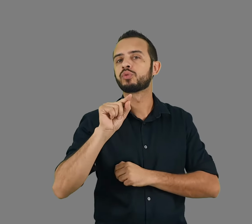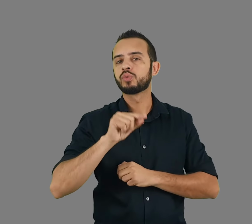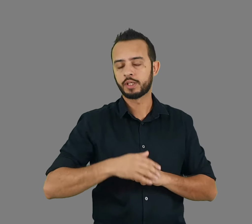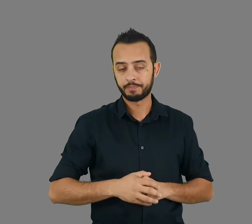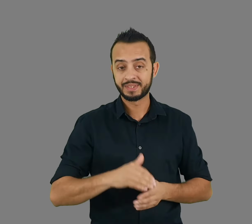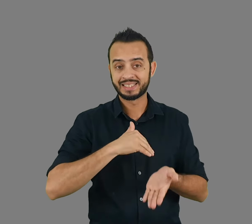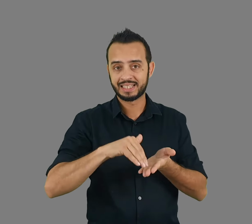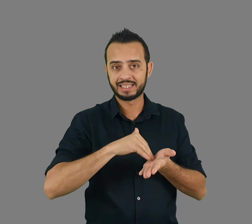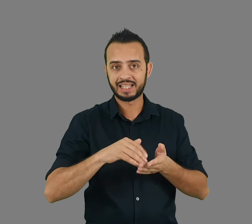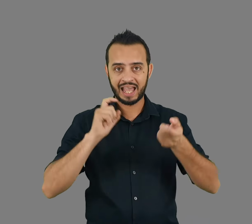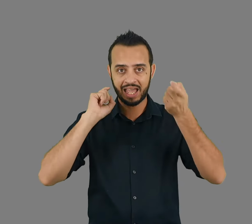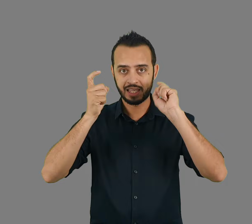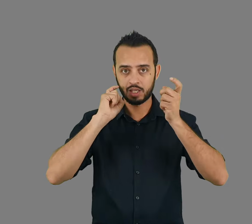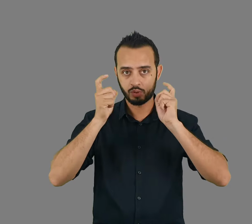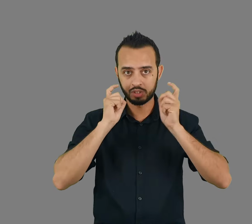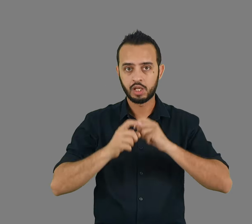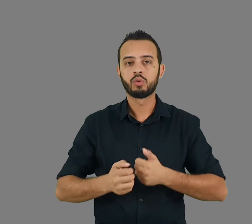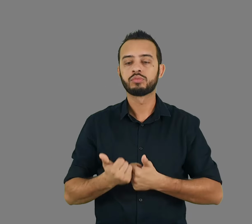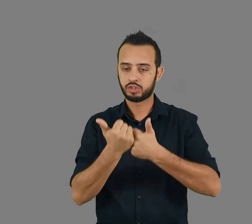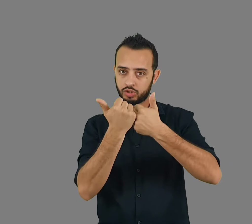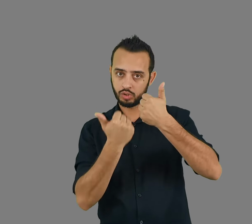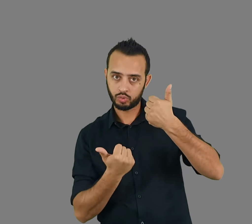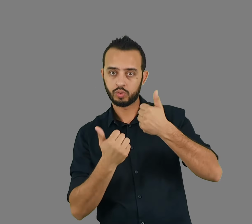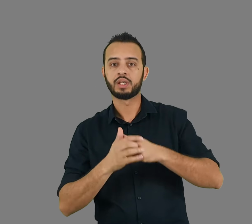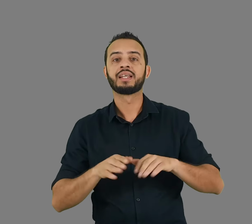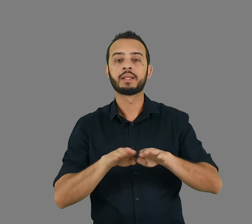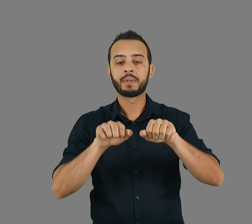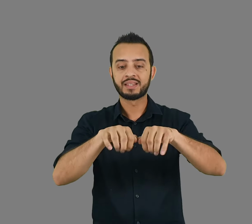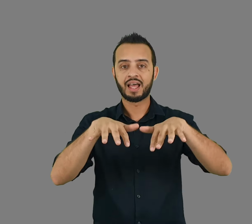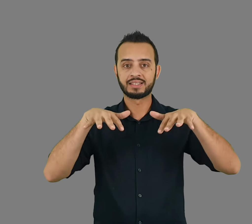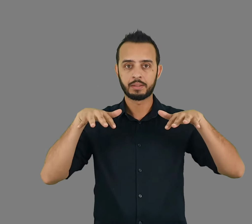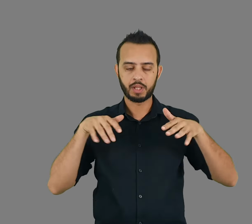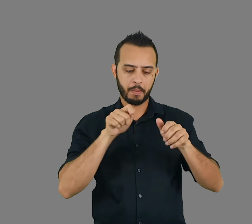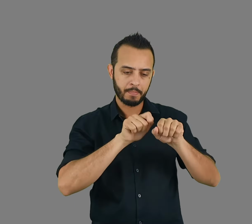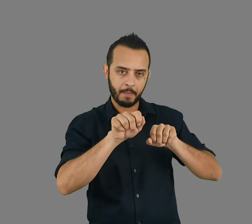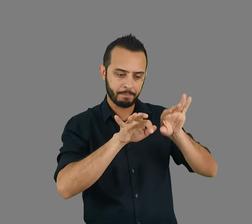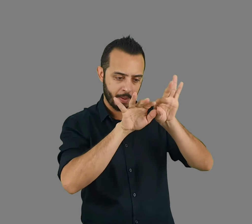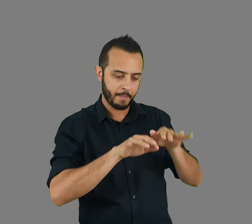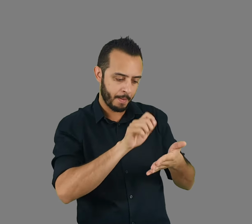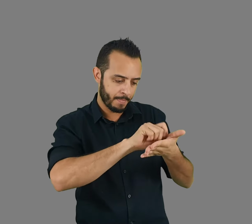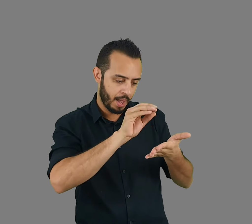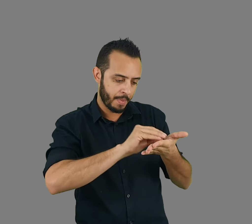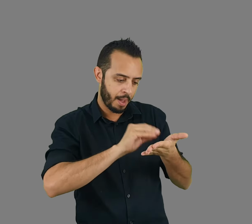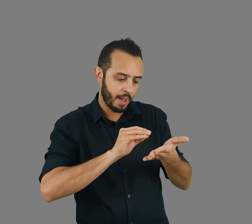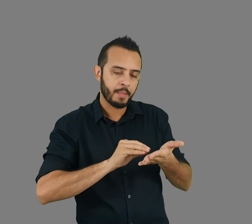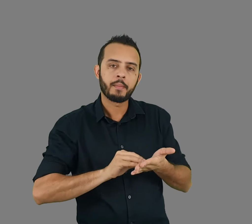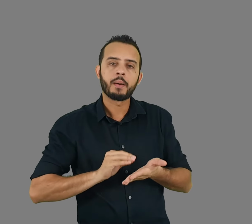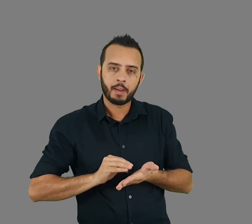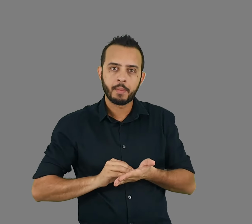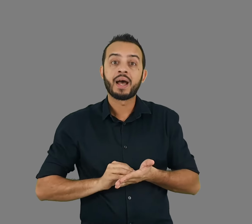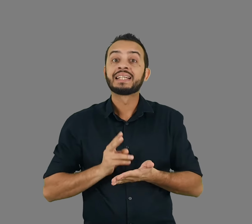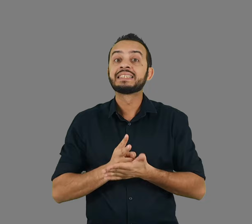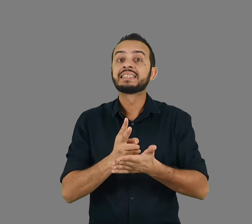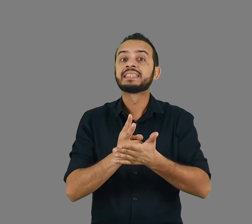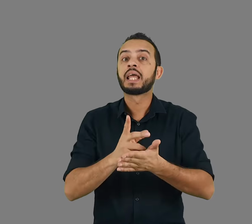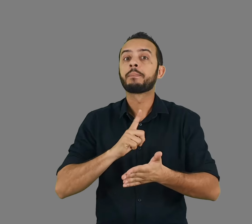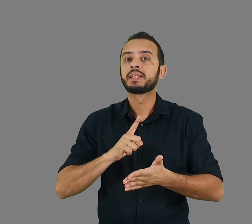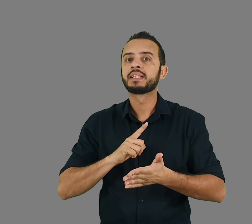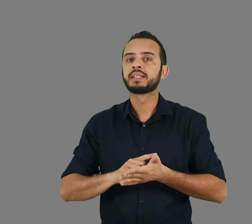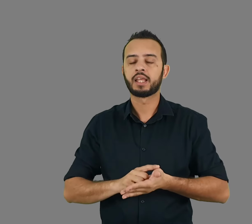as reuniões da diretoria executiva e da Assembleia Geral e redigir e manter em dia transcrição das atas